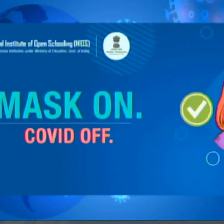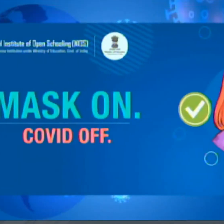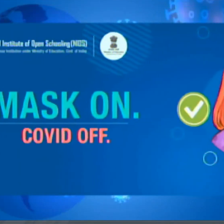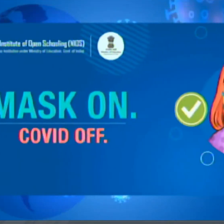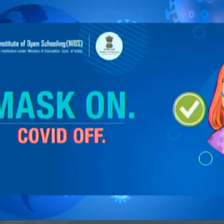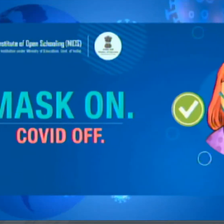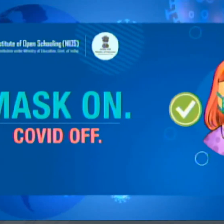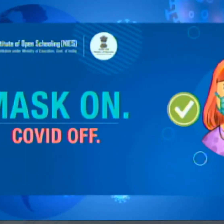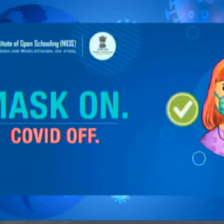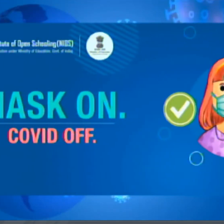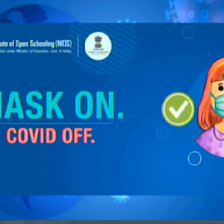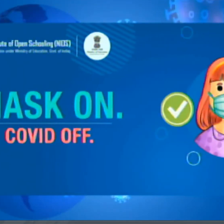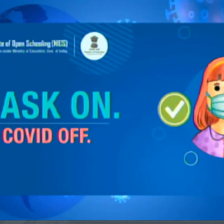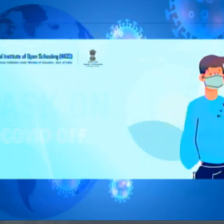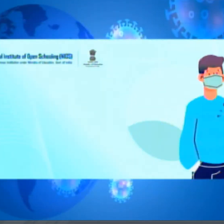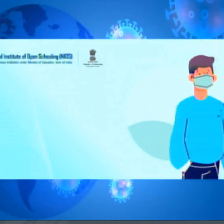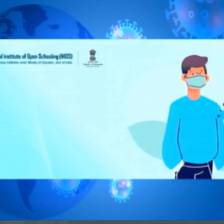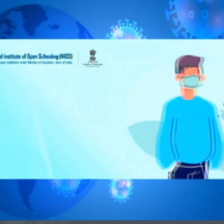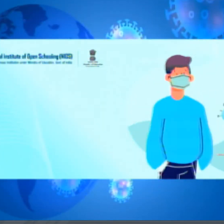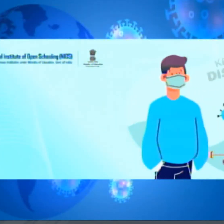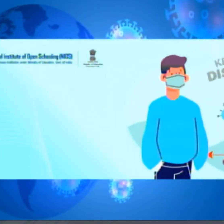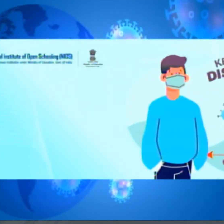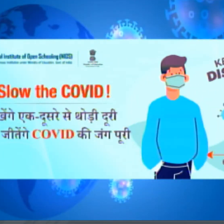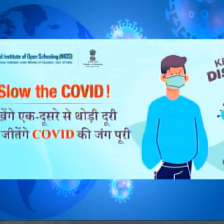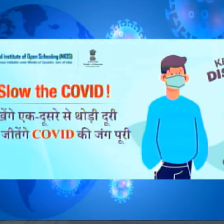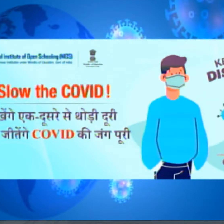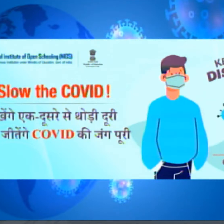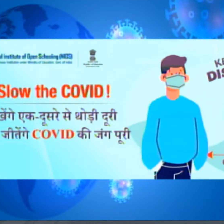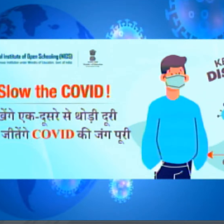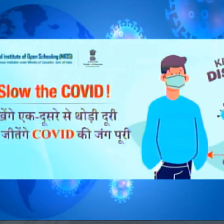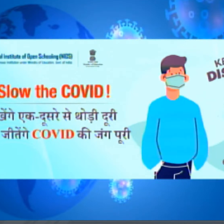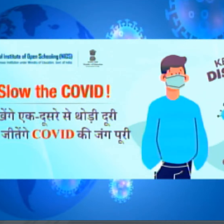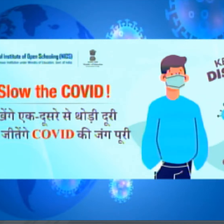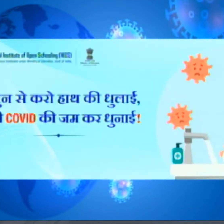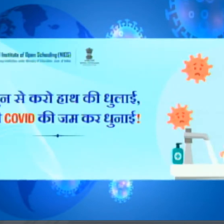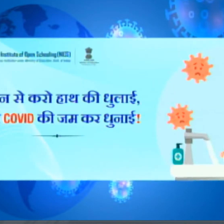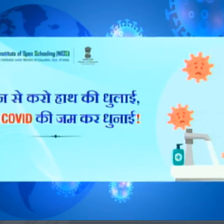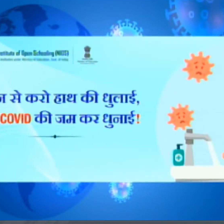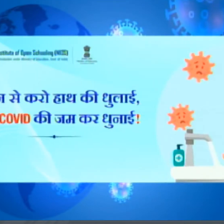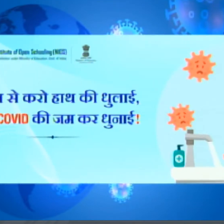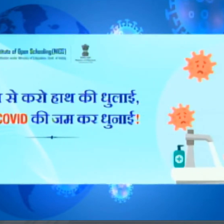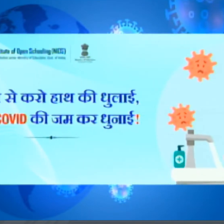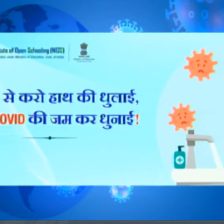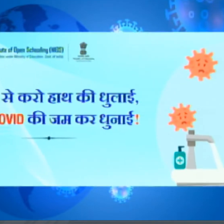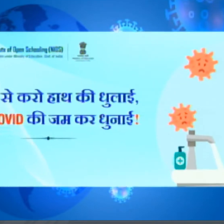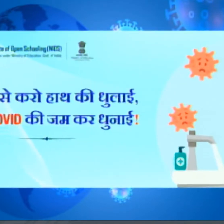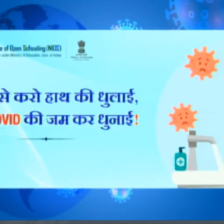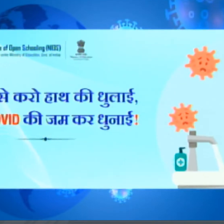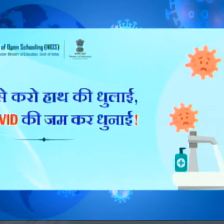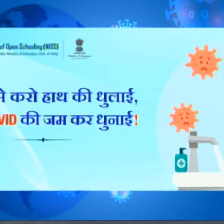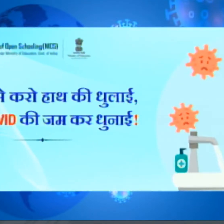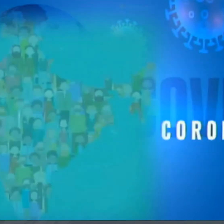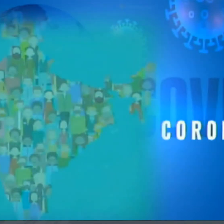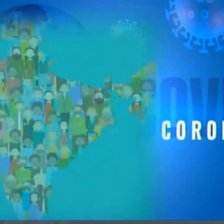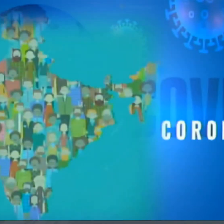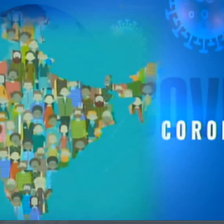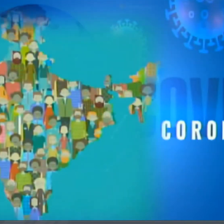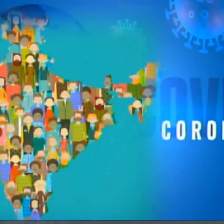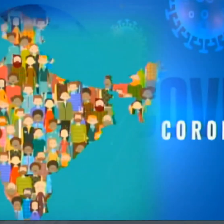लगाकर निकलें घर से बाहर, 2 गज दूरी बनाकर करें नमस्कार, हाथों को धोएं दिन में बार बार, तभी